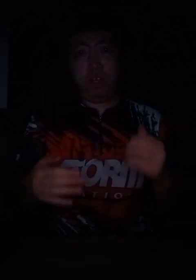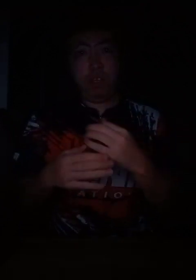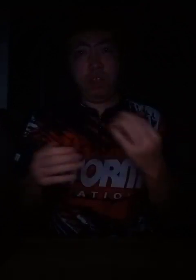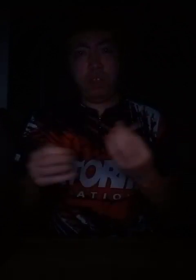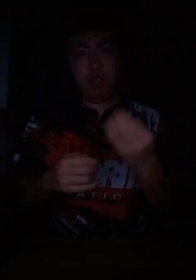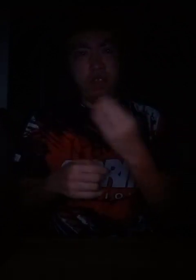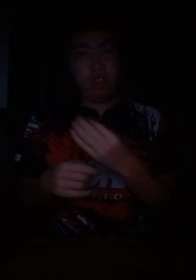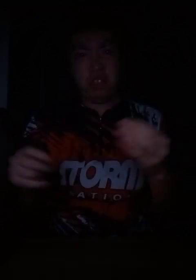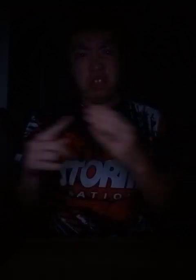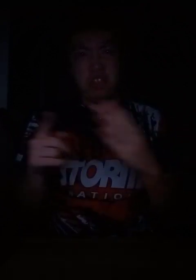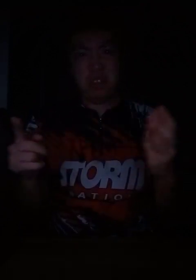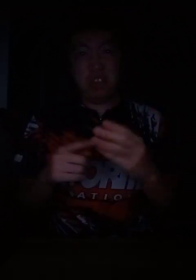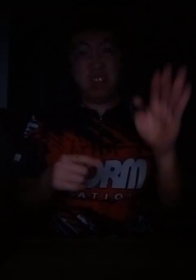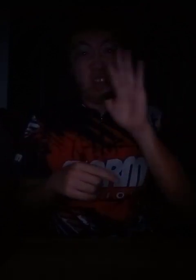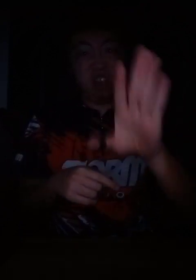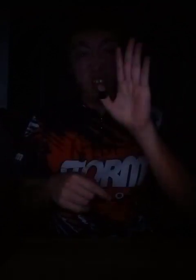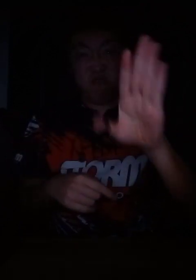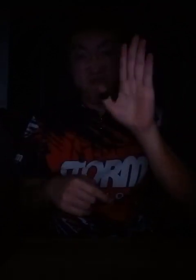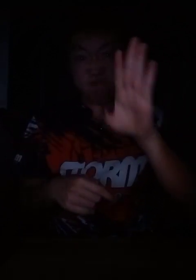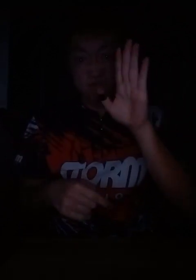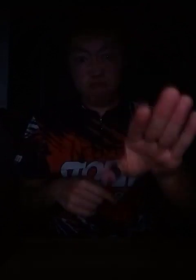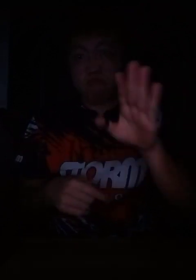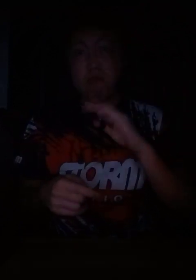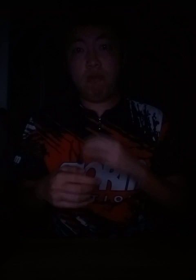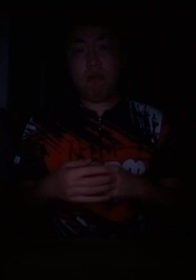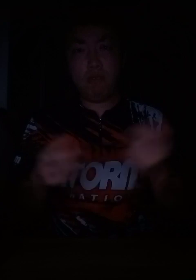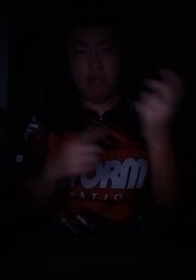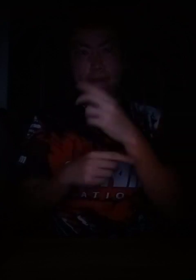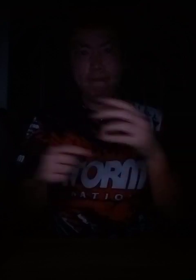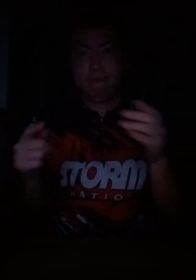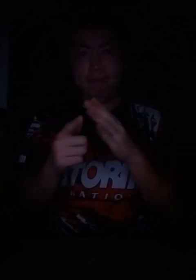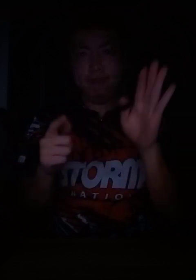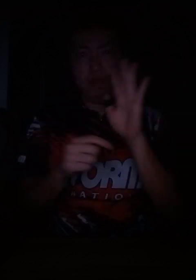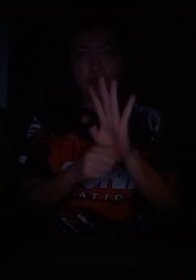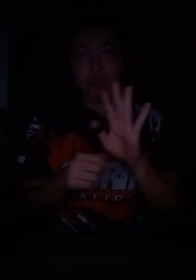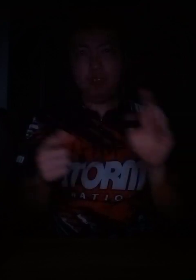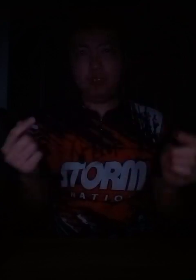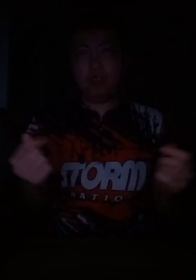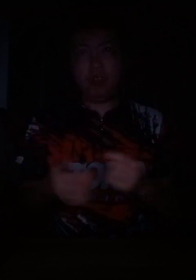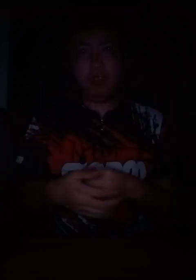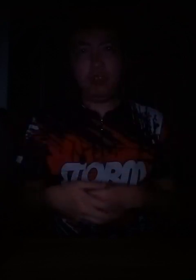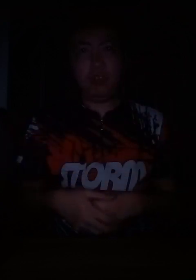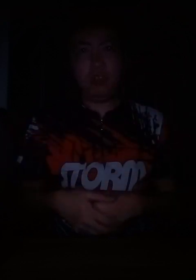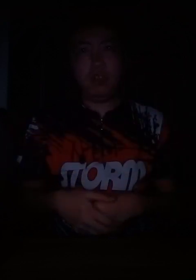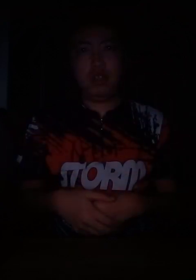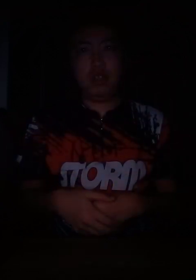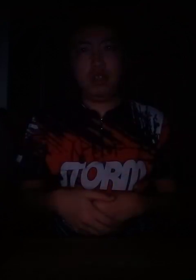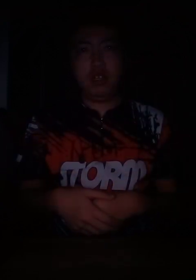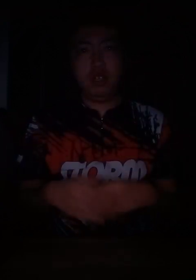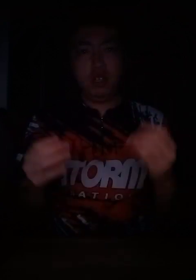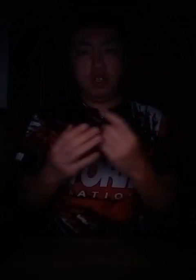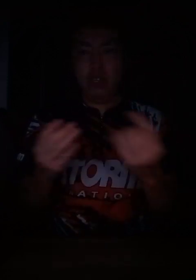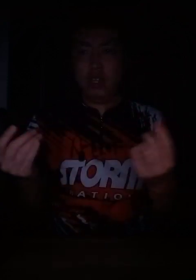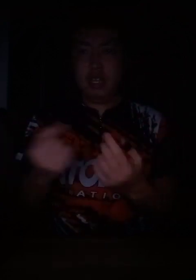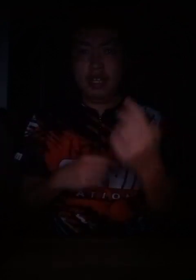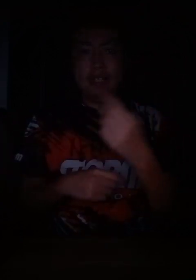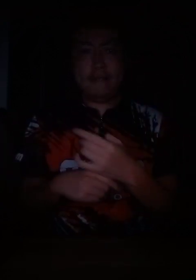자신이 탄 차를 향해 경적을 울렸다는 이유로 범행을 저지른 것으로 전해졌습니다. 경찰은 A씨를 폭행